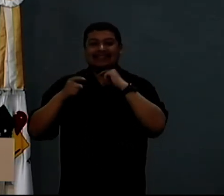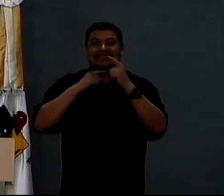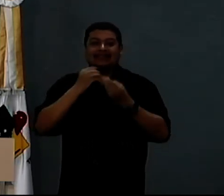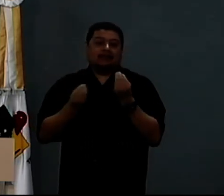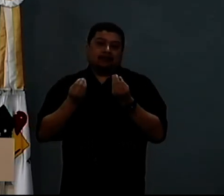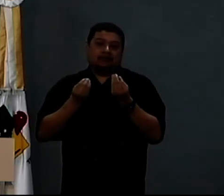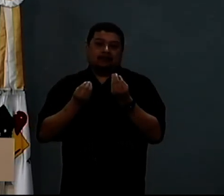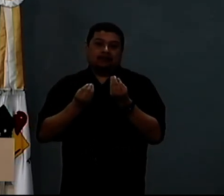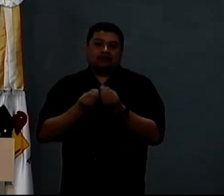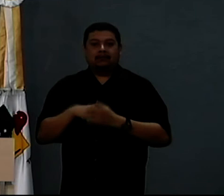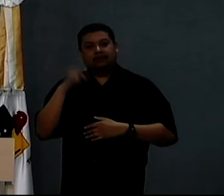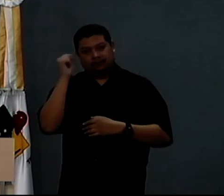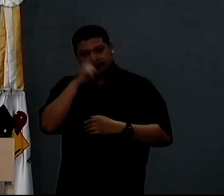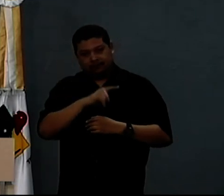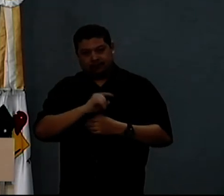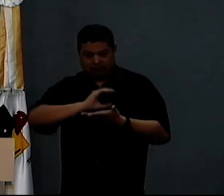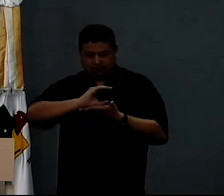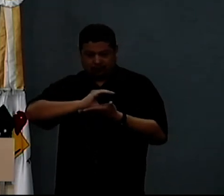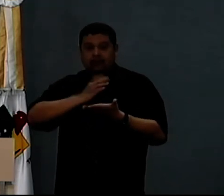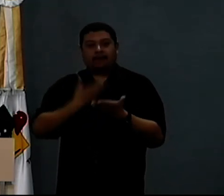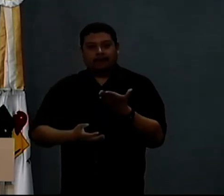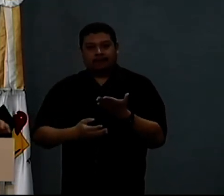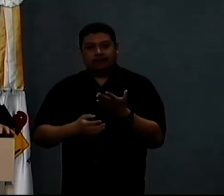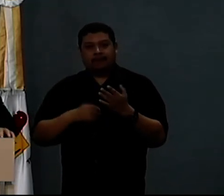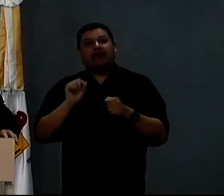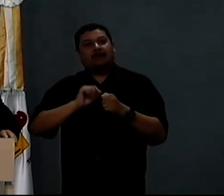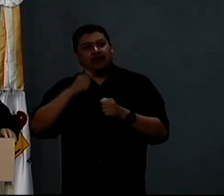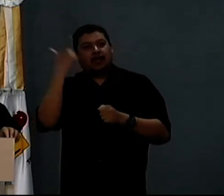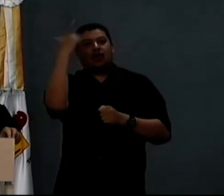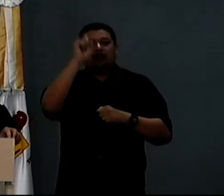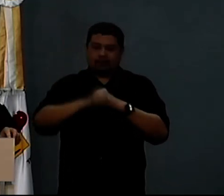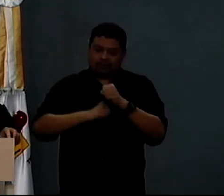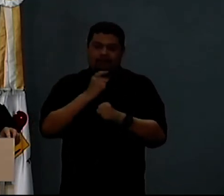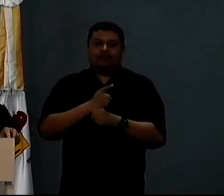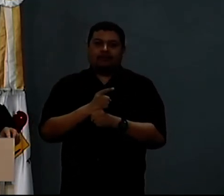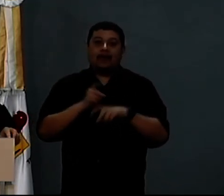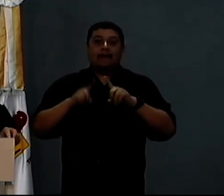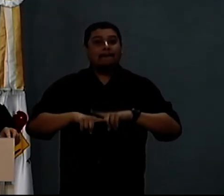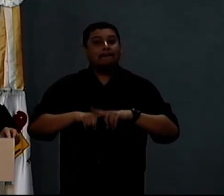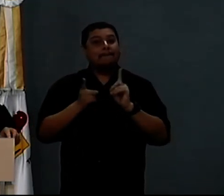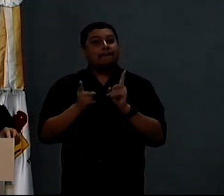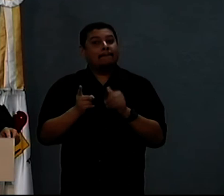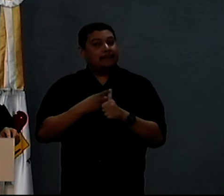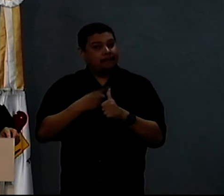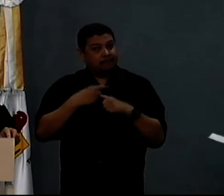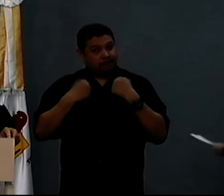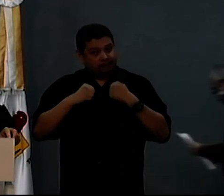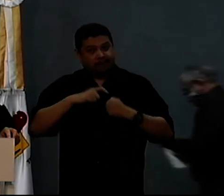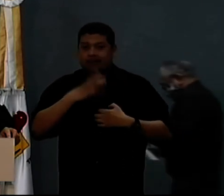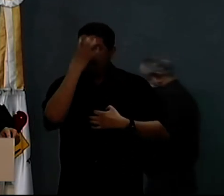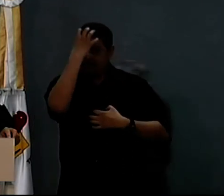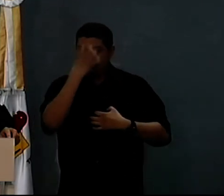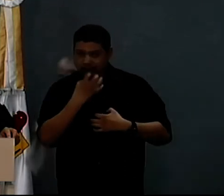Aí simplesmente daqui a pouco vão perder esse dinheiro. Ah, vamos renovar para mais um ano? Com certeza, mas precisa tratar com mais seriedade, precisa